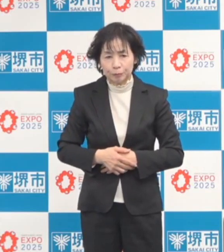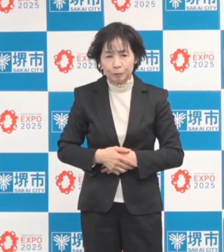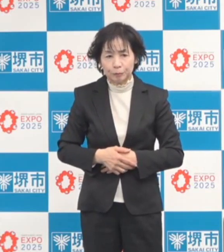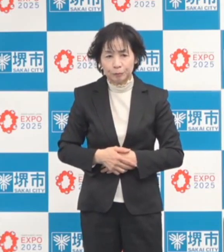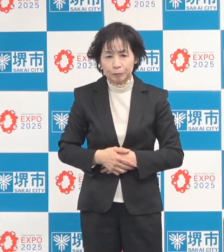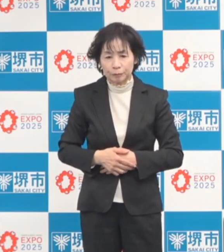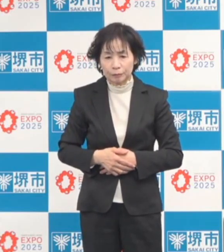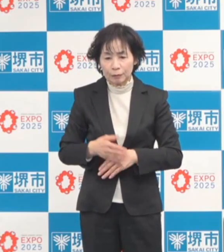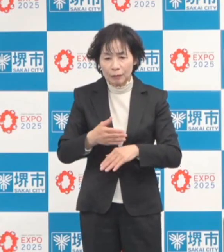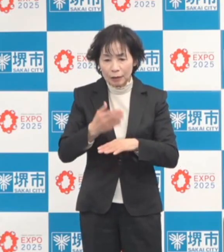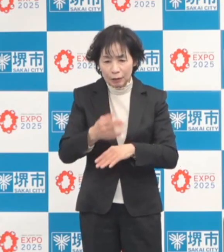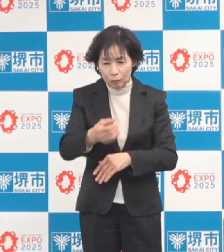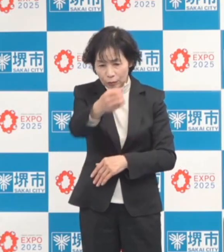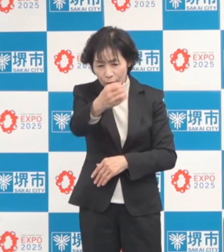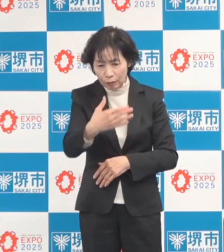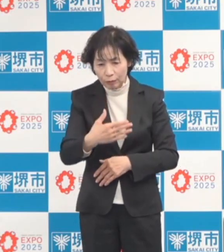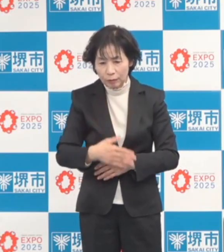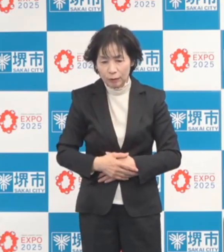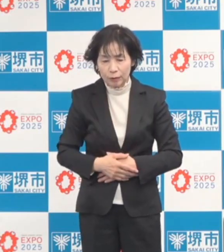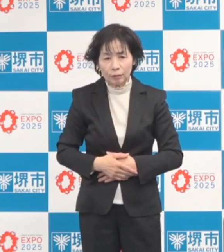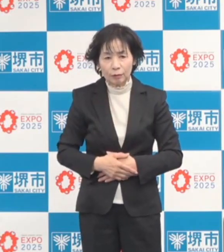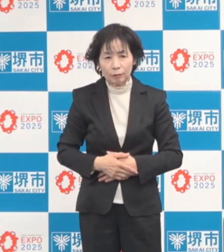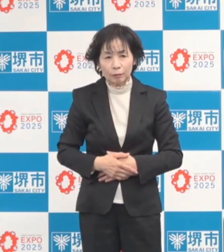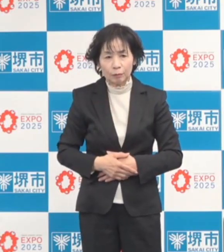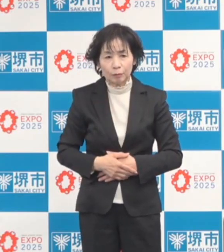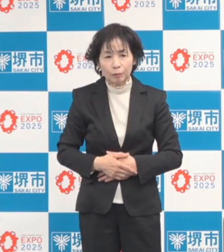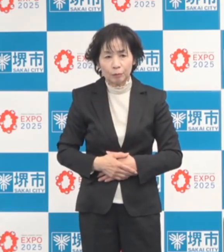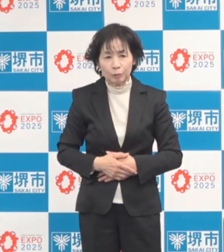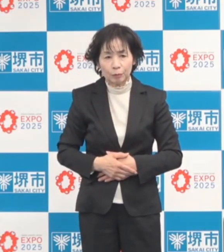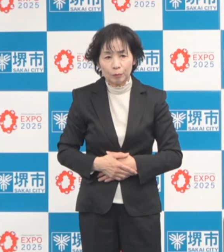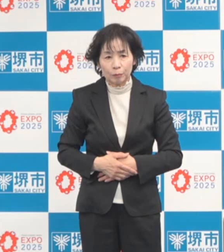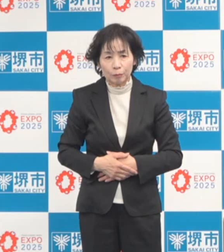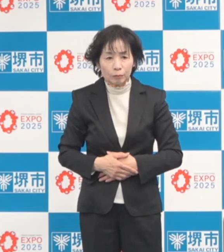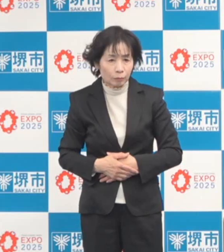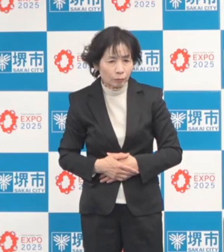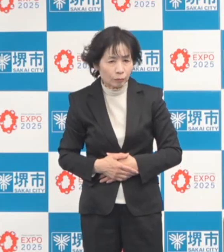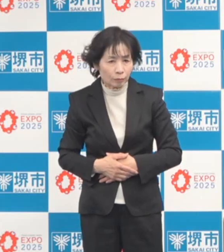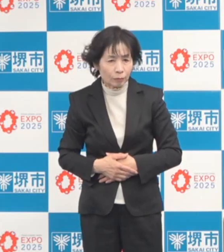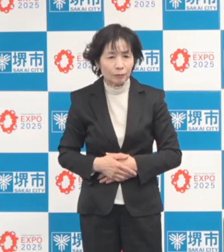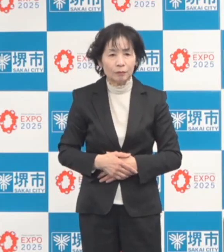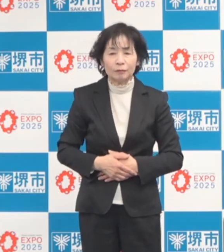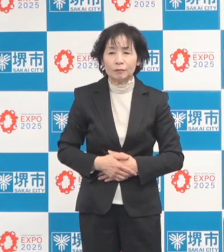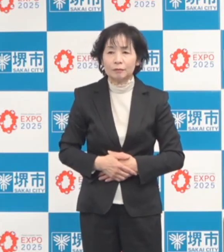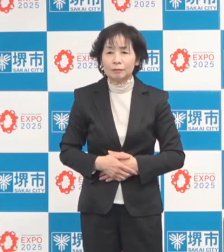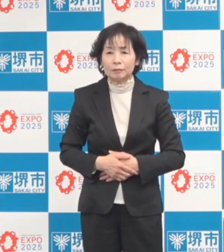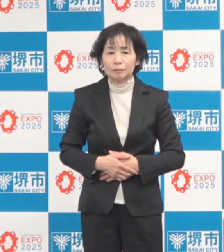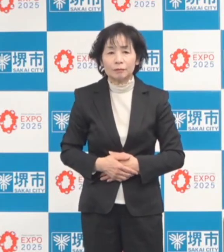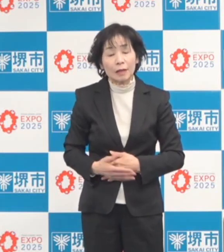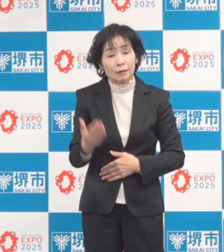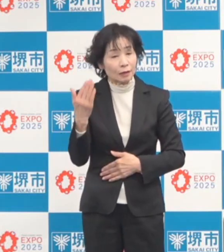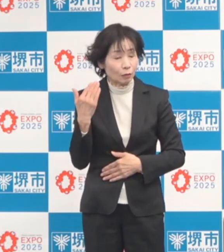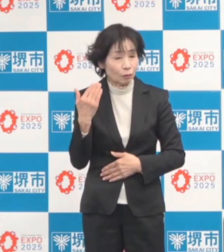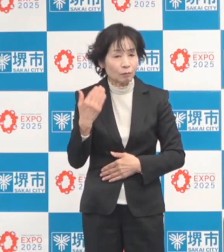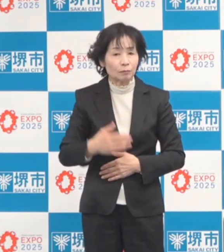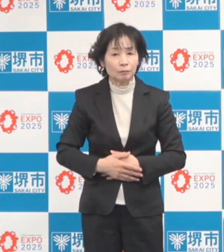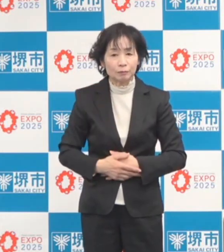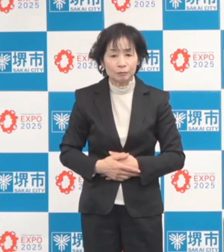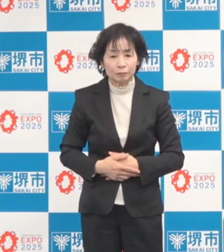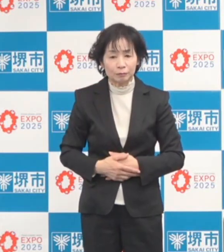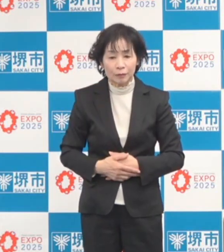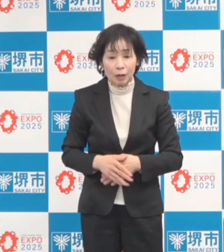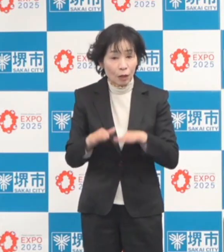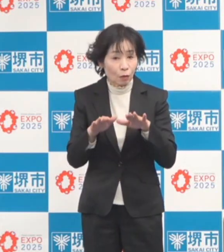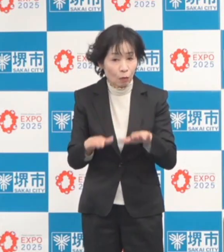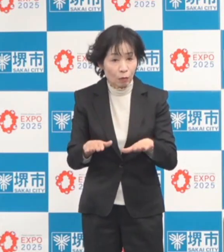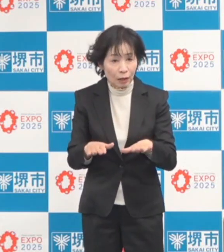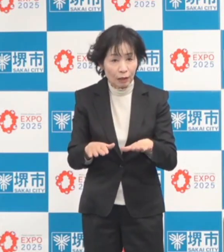ありがとうございます。確認とも含めてちょっとお聞きしたいんですけども、先ほど今回